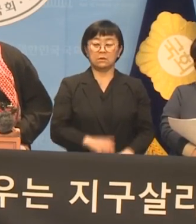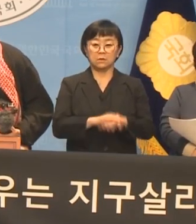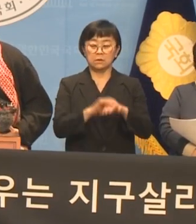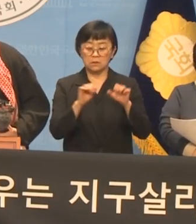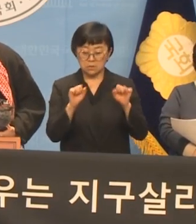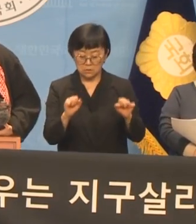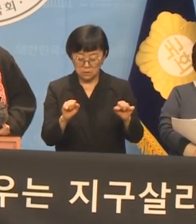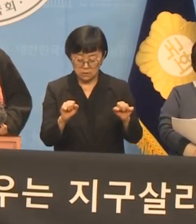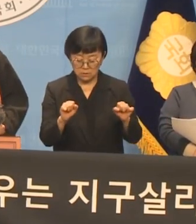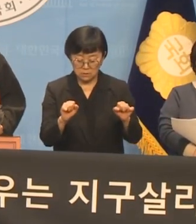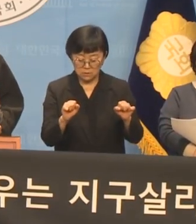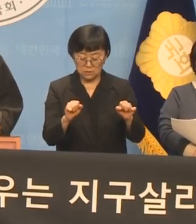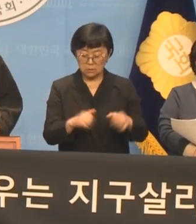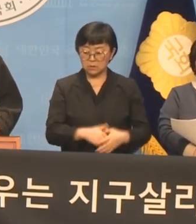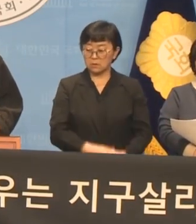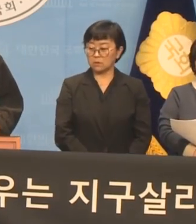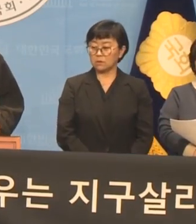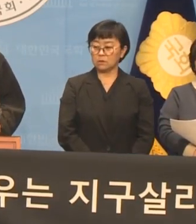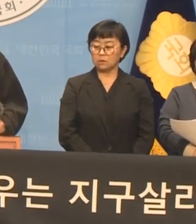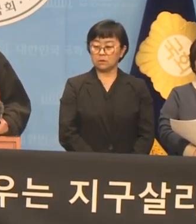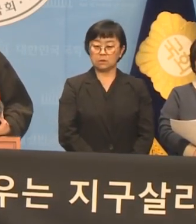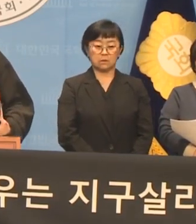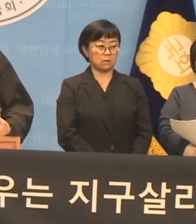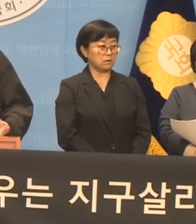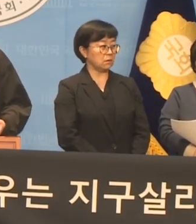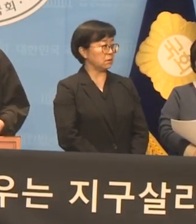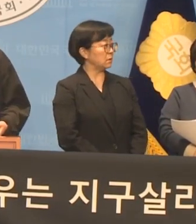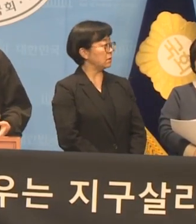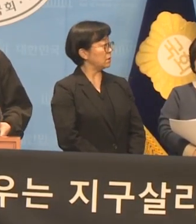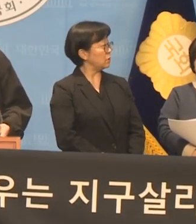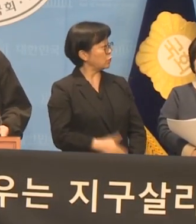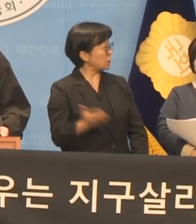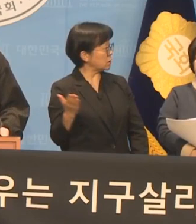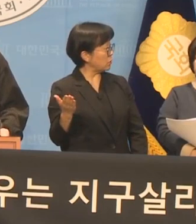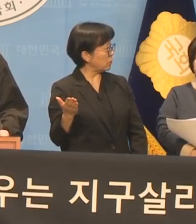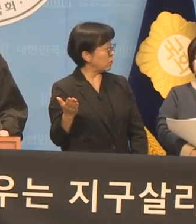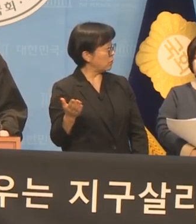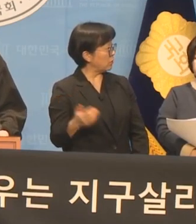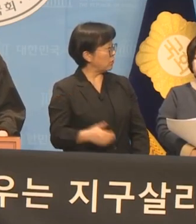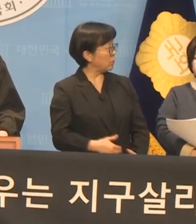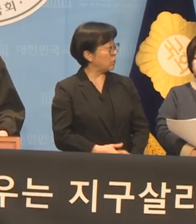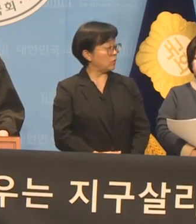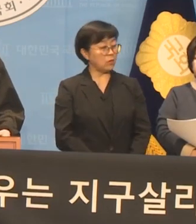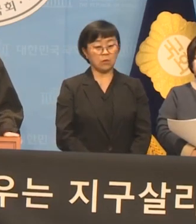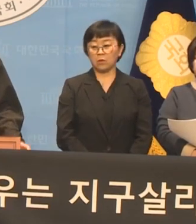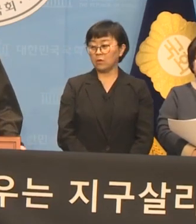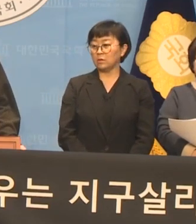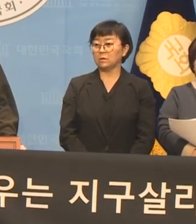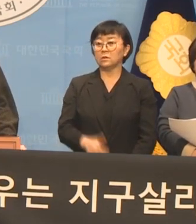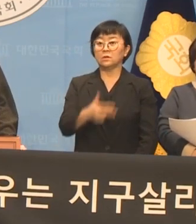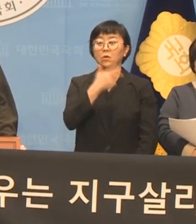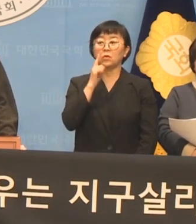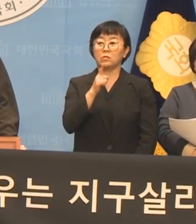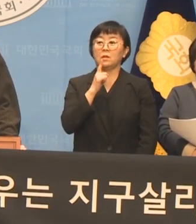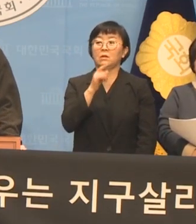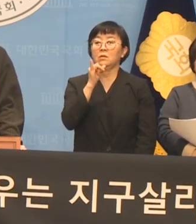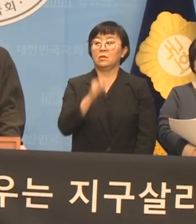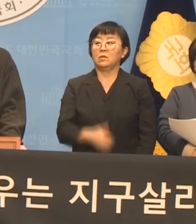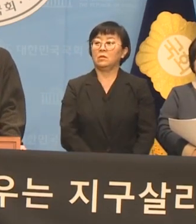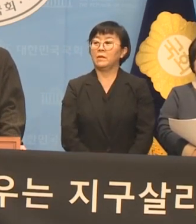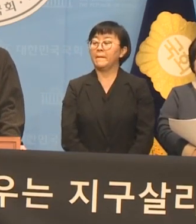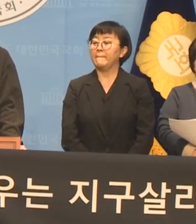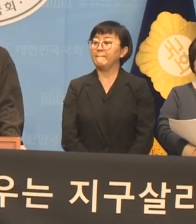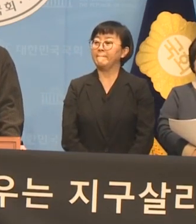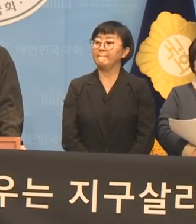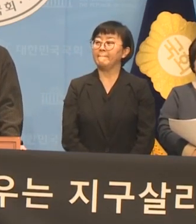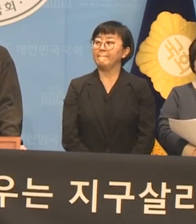안녕하세요. I will use the English language. This message is to all of the younger generation who, and especially the